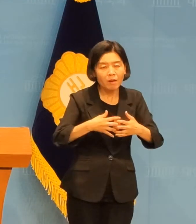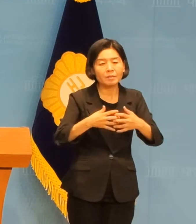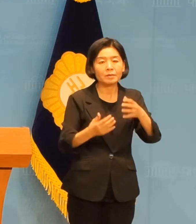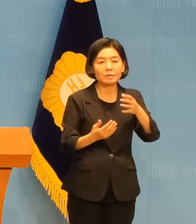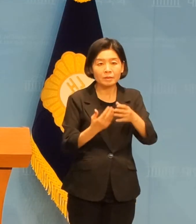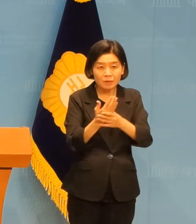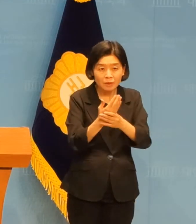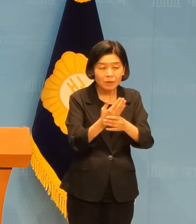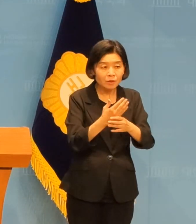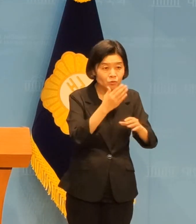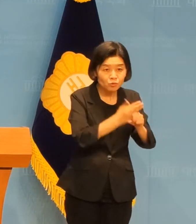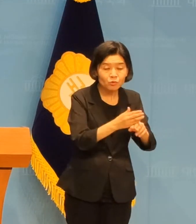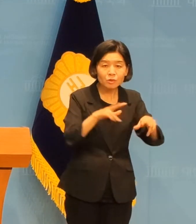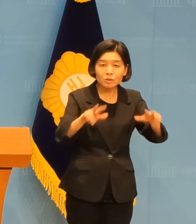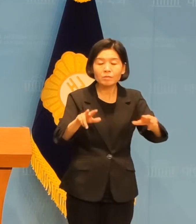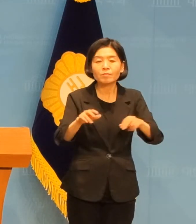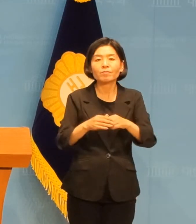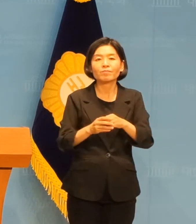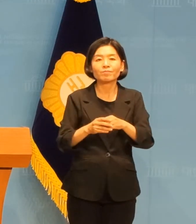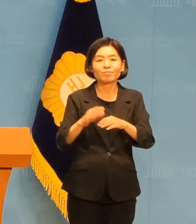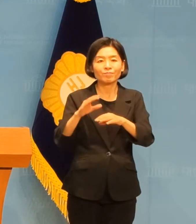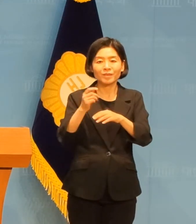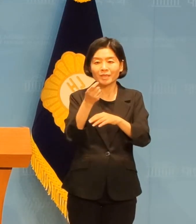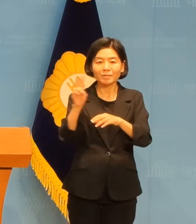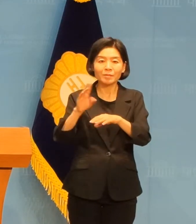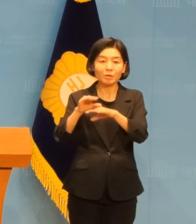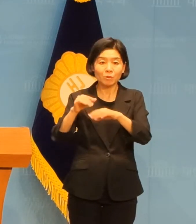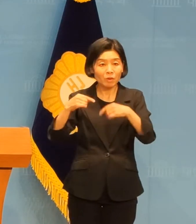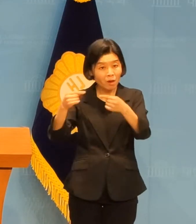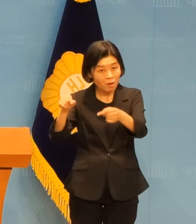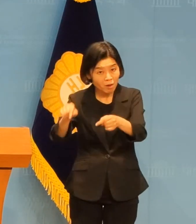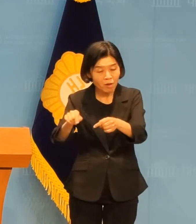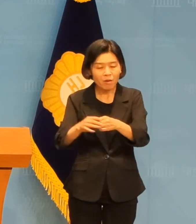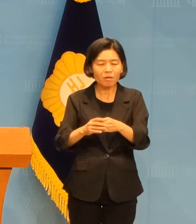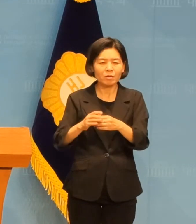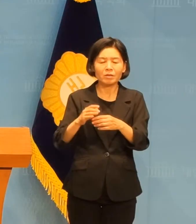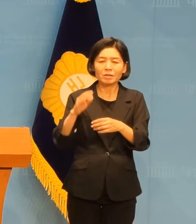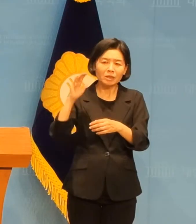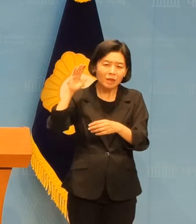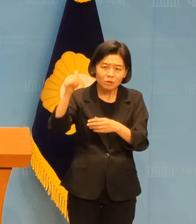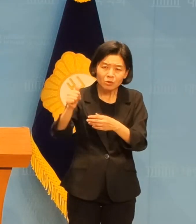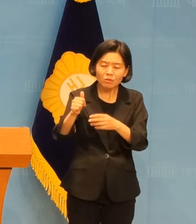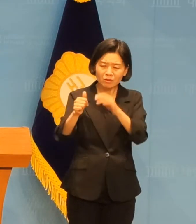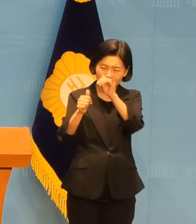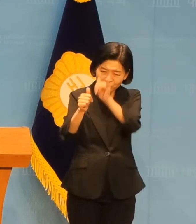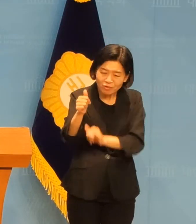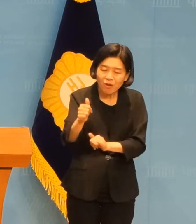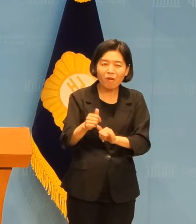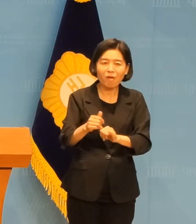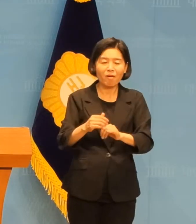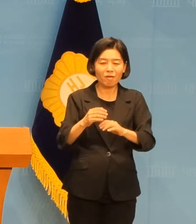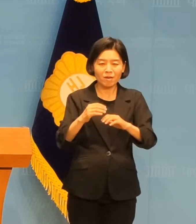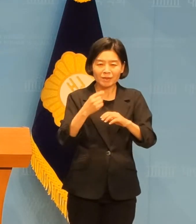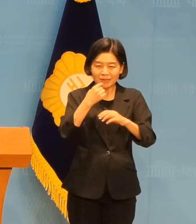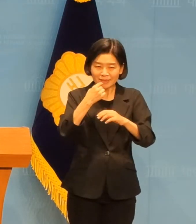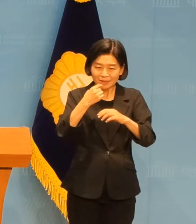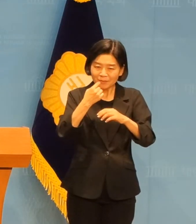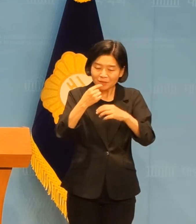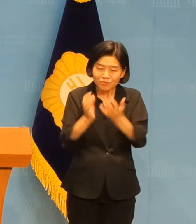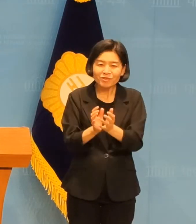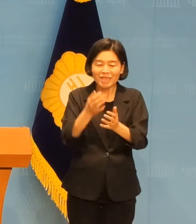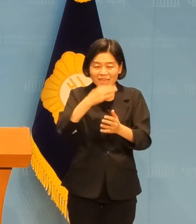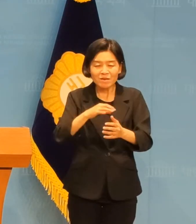예능에 나가는 대통령. 이런 대통령에 대한 과도한 충성심과 당리당략을 위해 정쟁에만